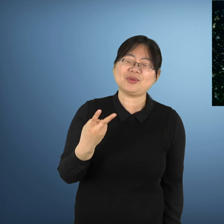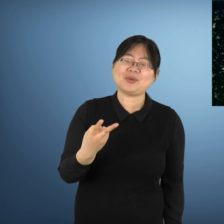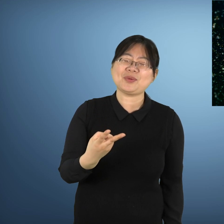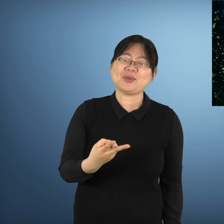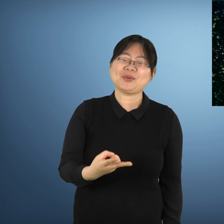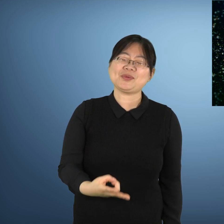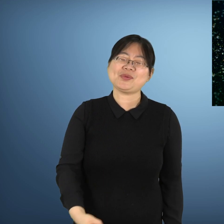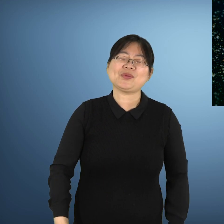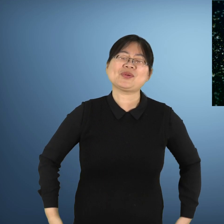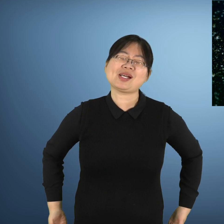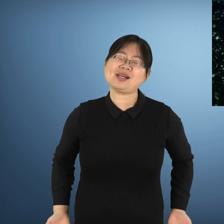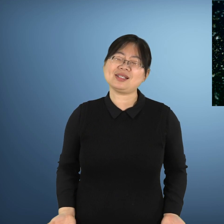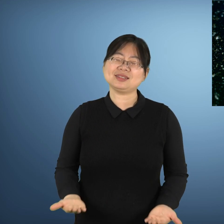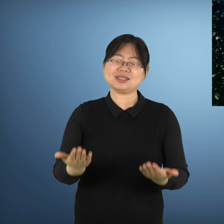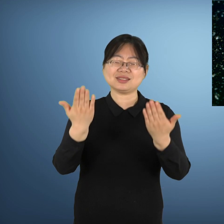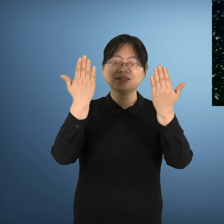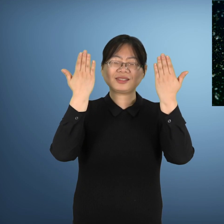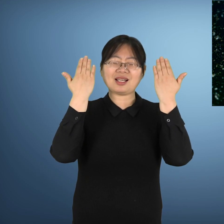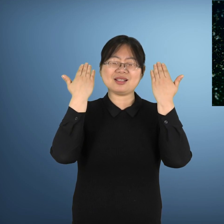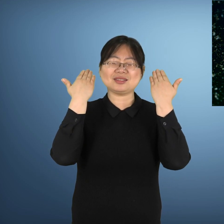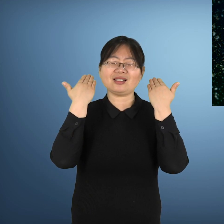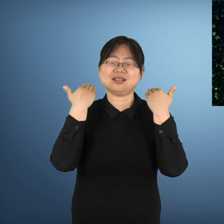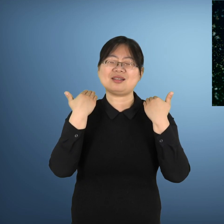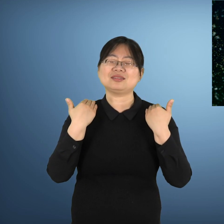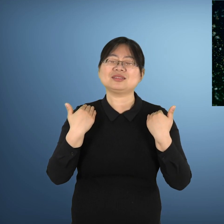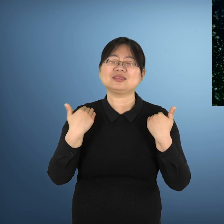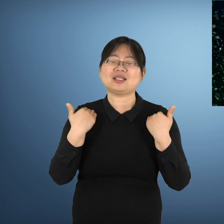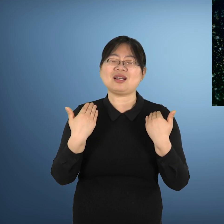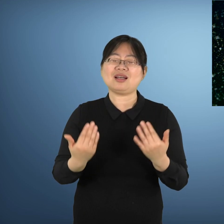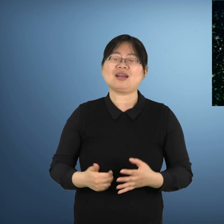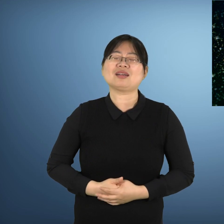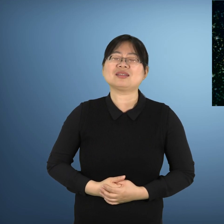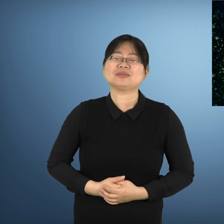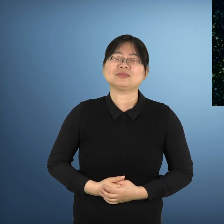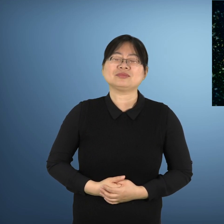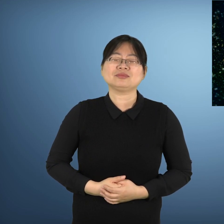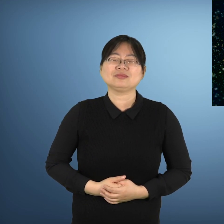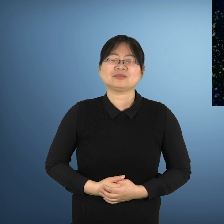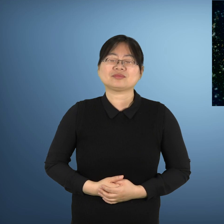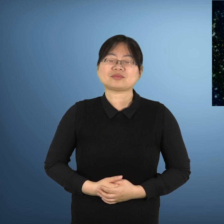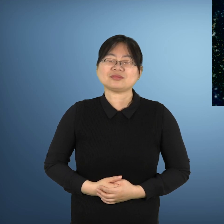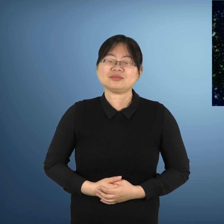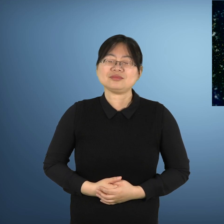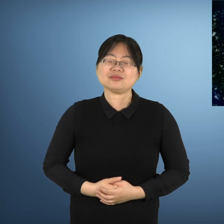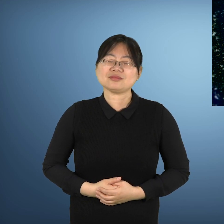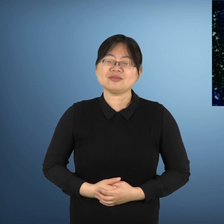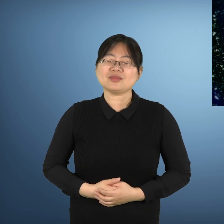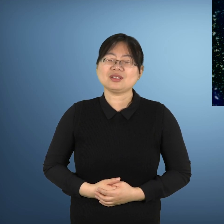이 또한 지나가리라.